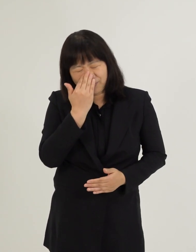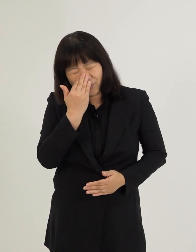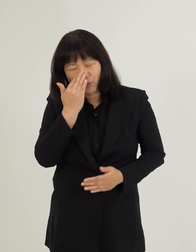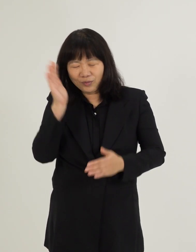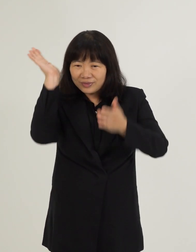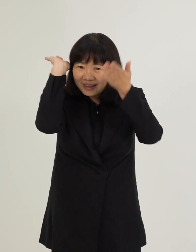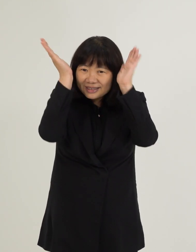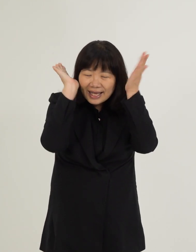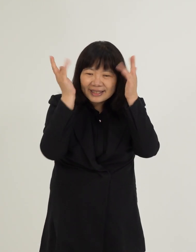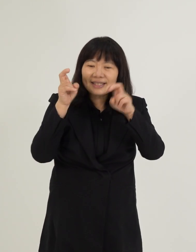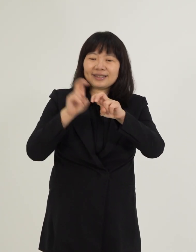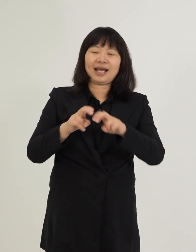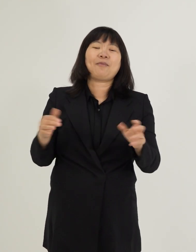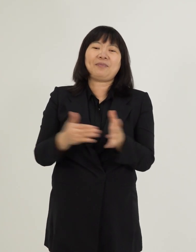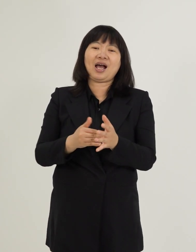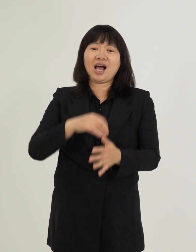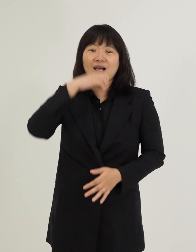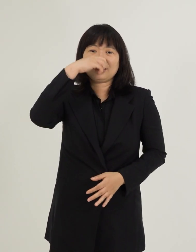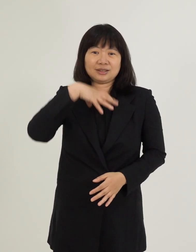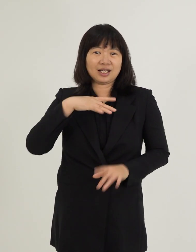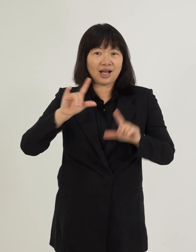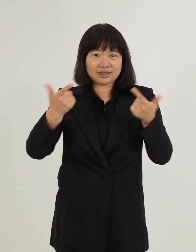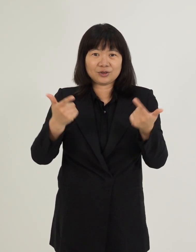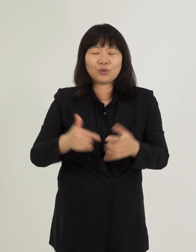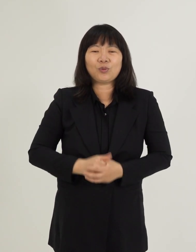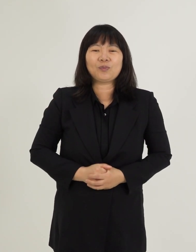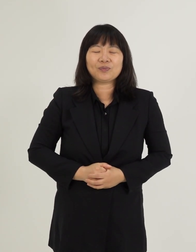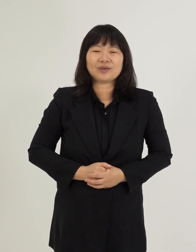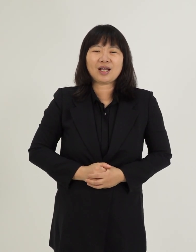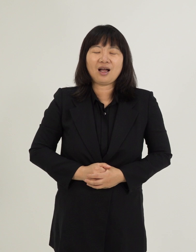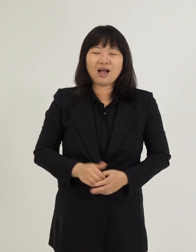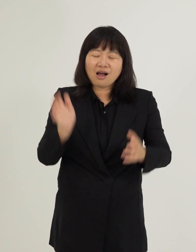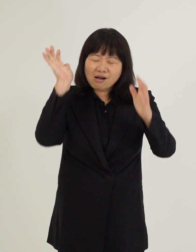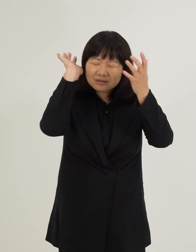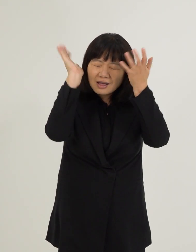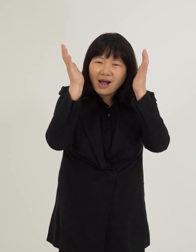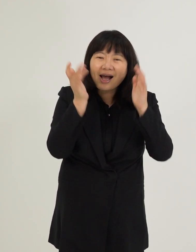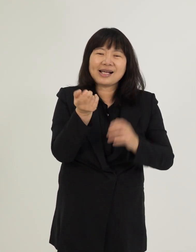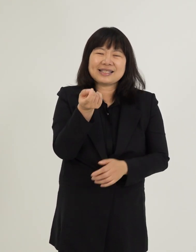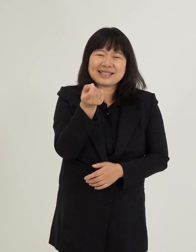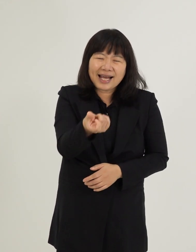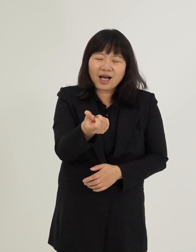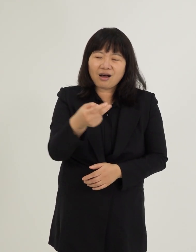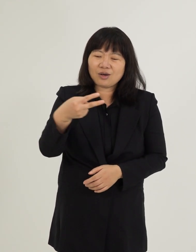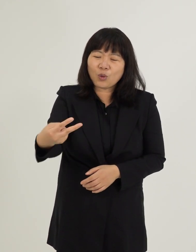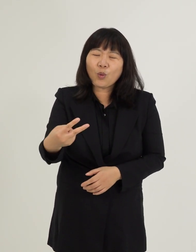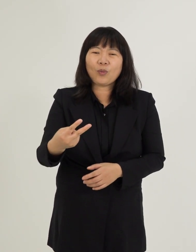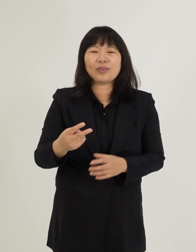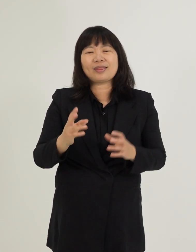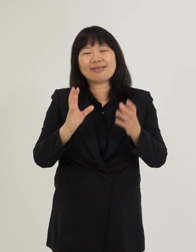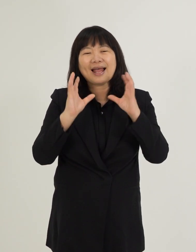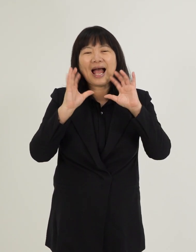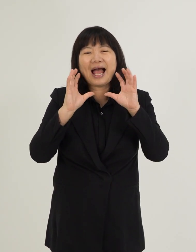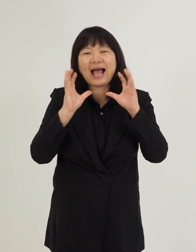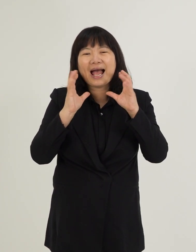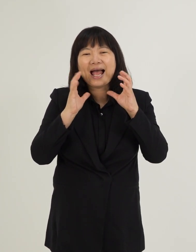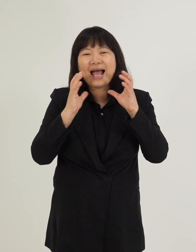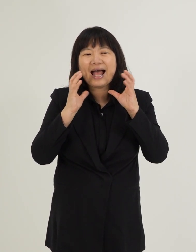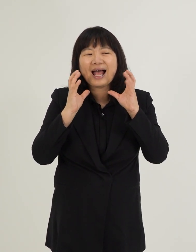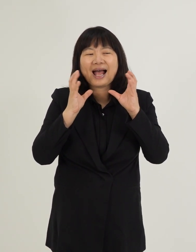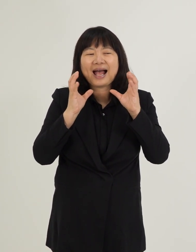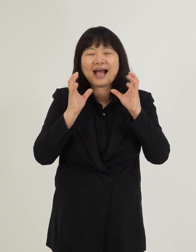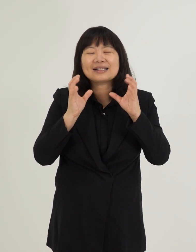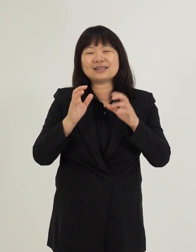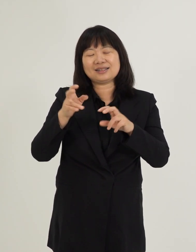타시나니. 근데 그냥 나귀가 아니라 나귀의 작은 것 곧 나귀